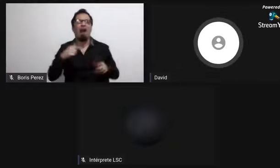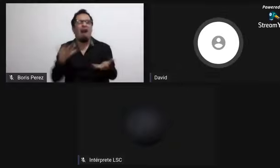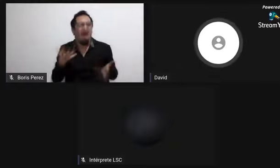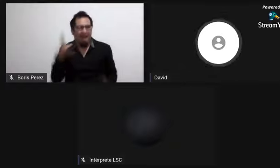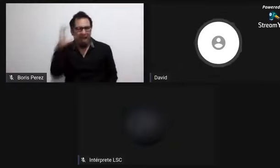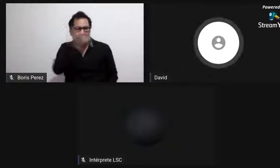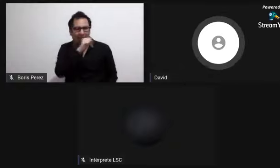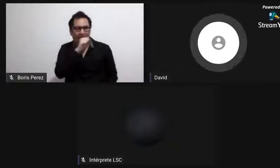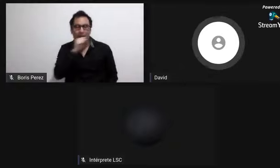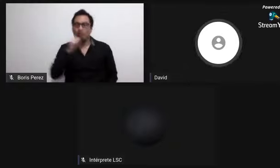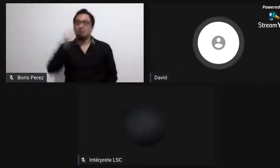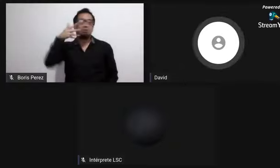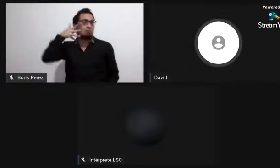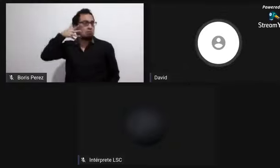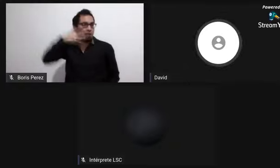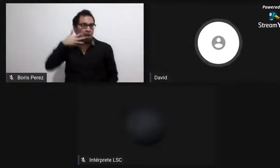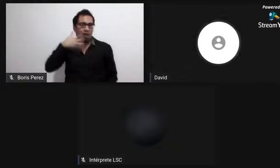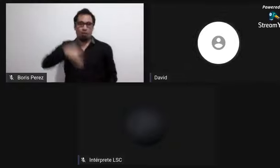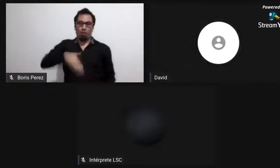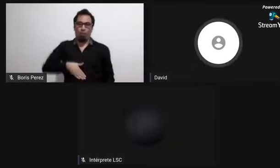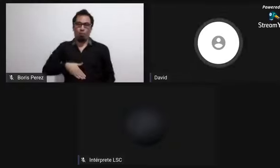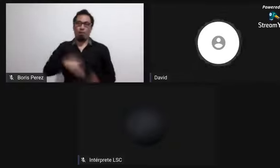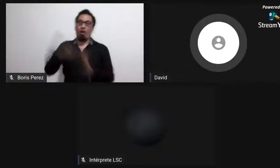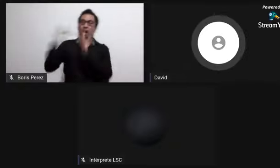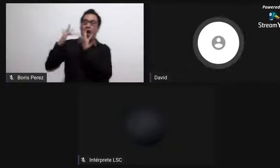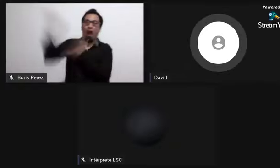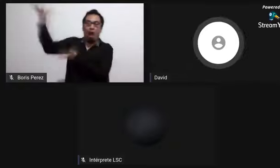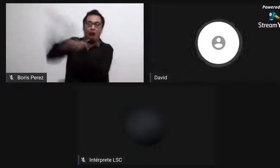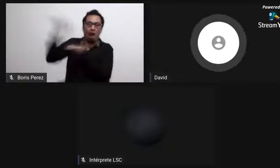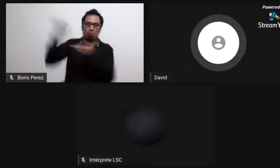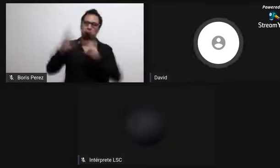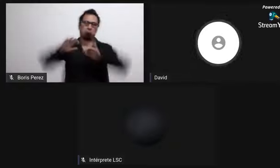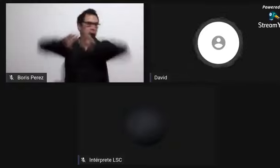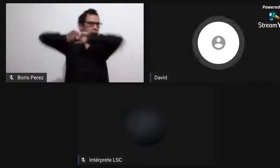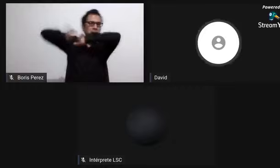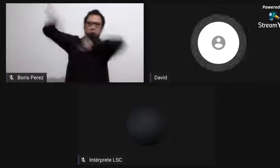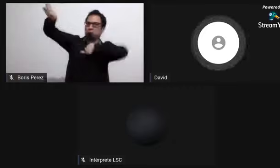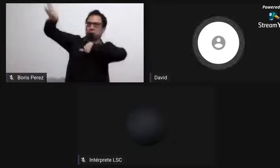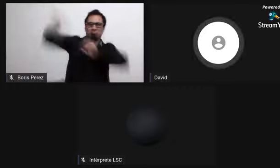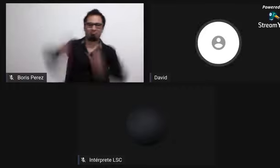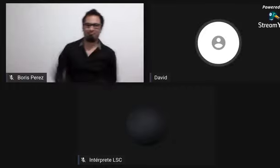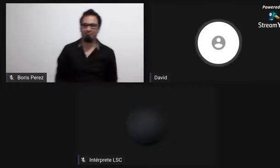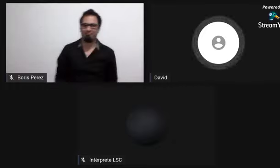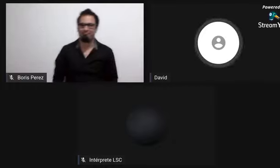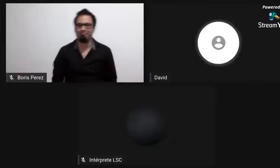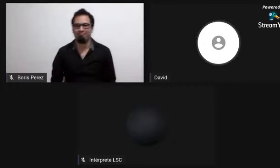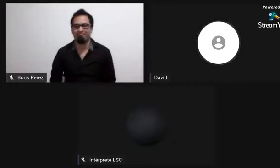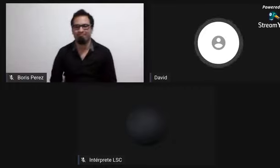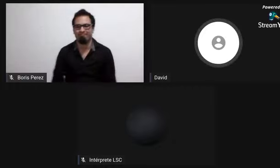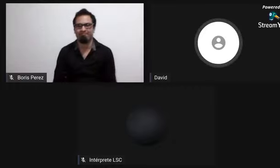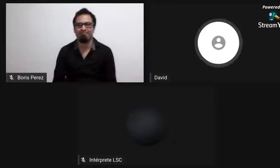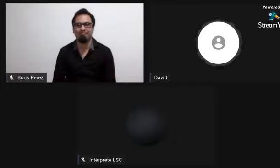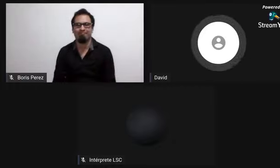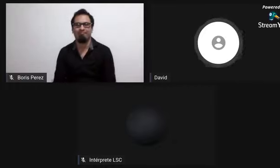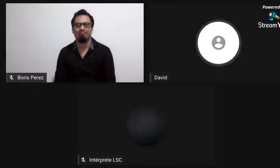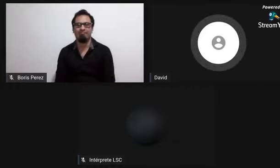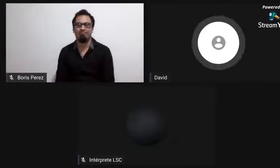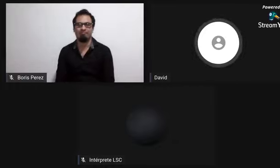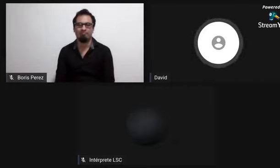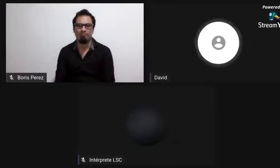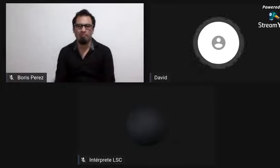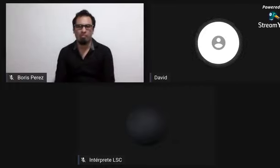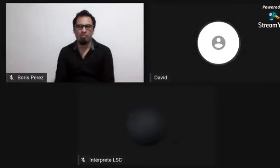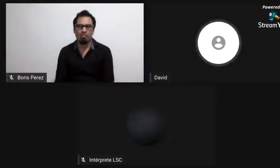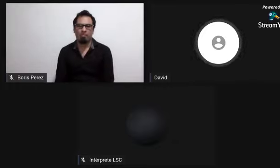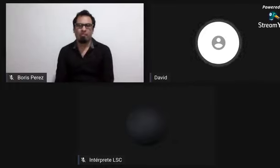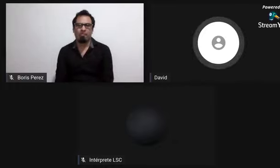por eso luego que es liberado el rey en España y él quiere de nuevo reconquistar América